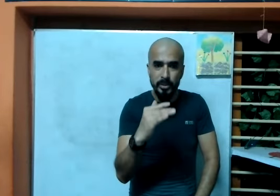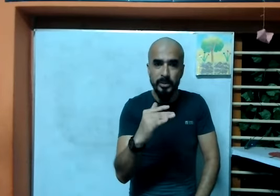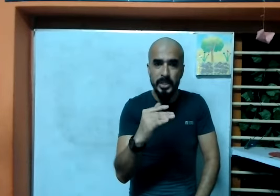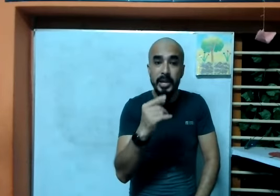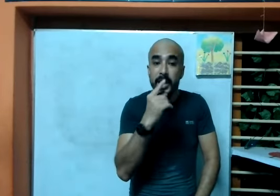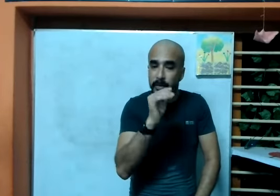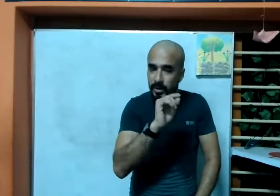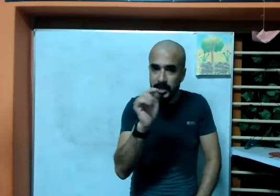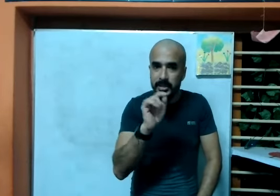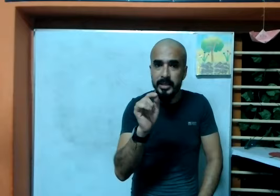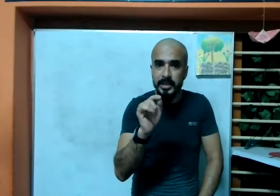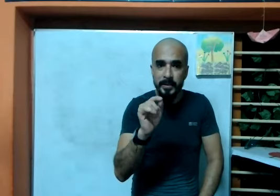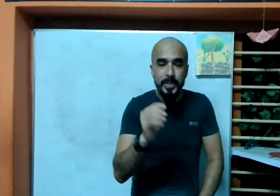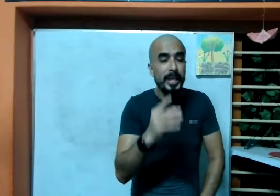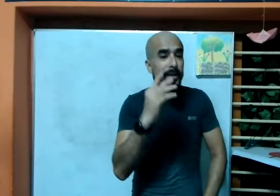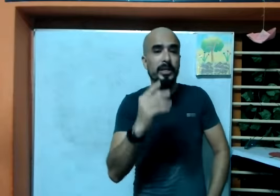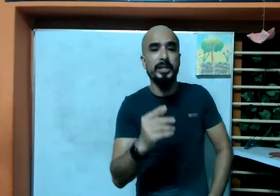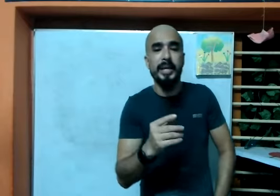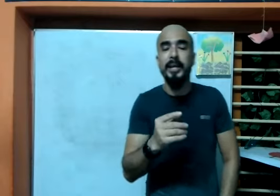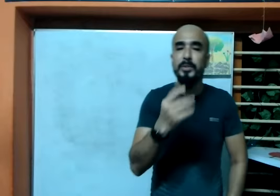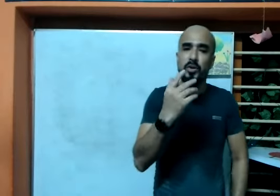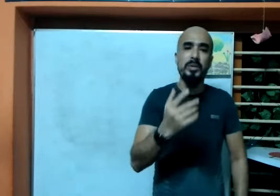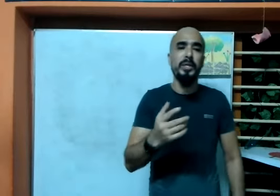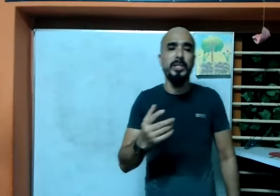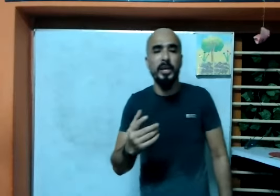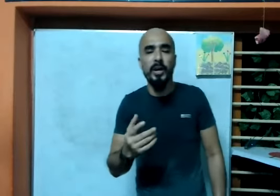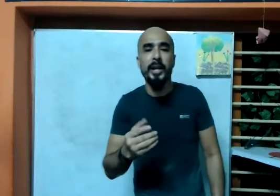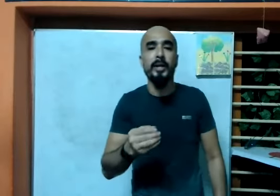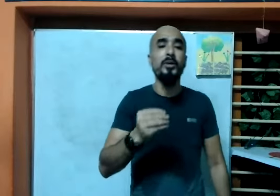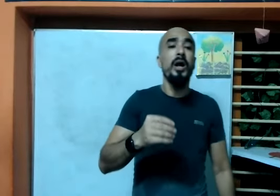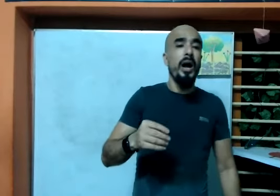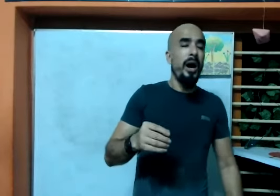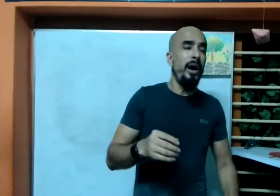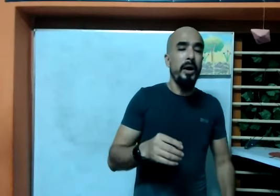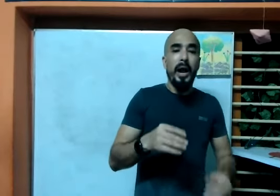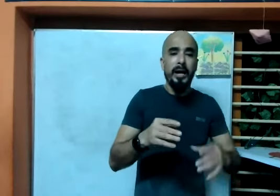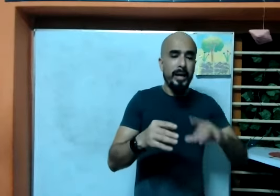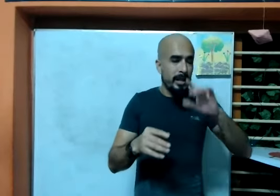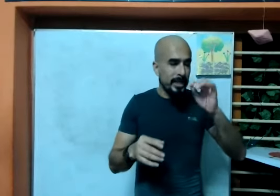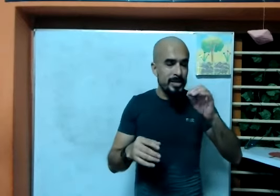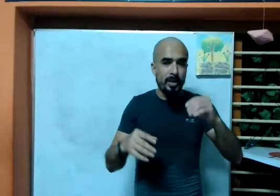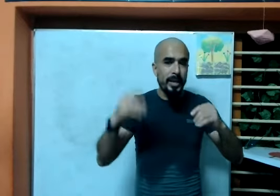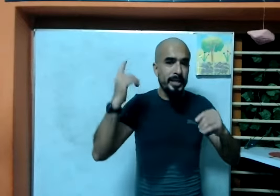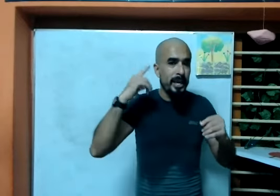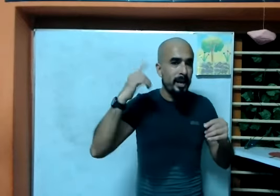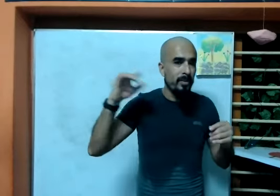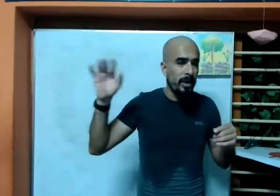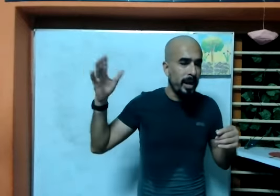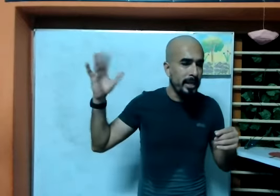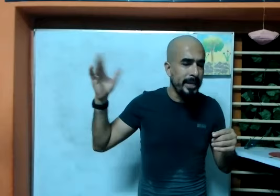বলতে এবং লিখতে লিখতে এই কথাটা দেখেন আপনি যখনই বলার চেষ্টা করেন না কেন জাস্ট নাও আই হিয়ার